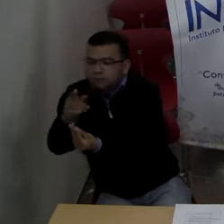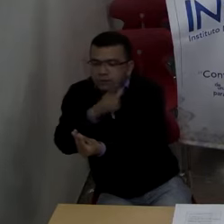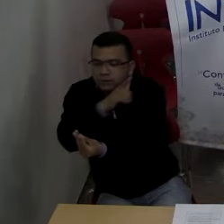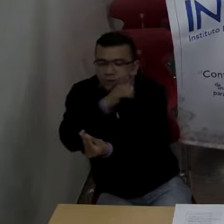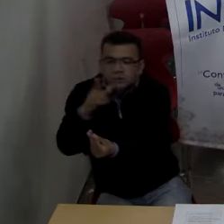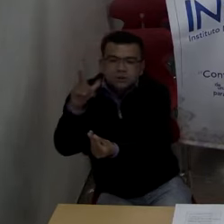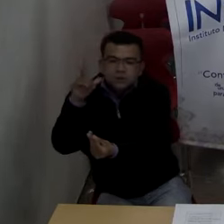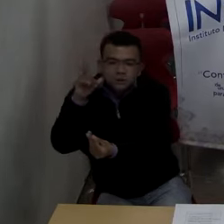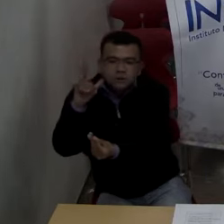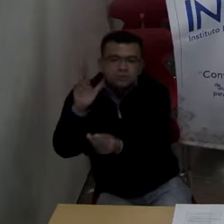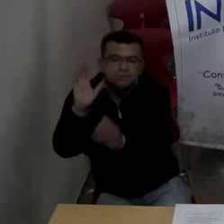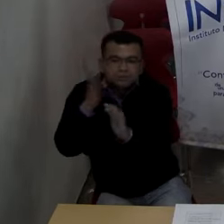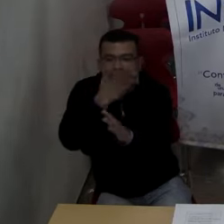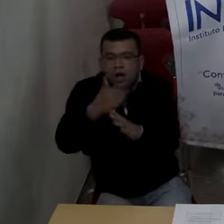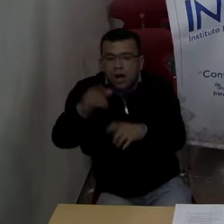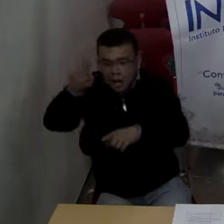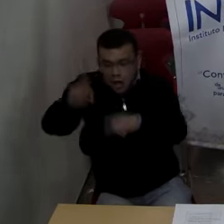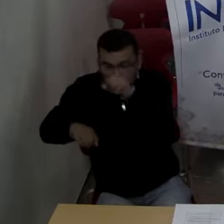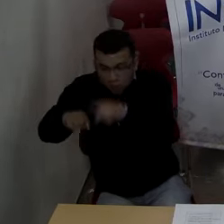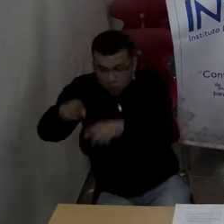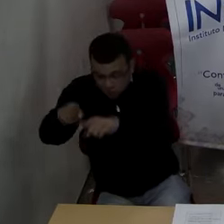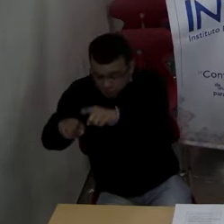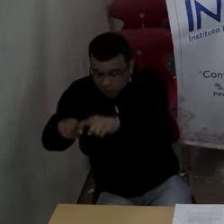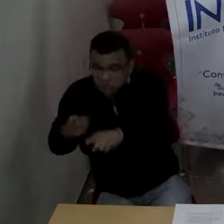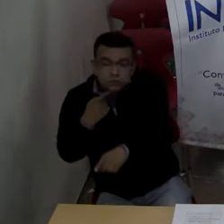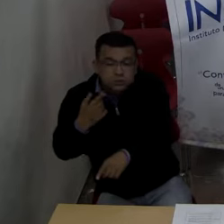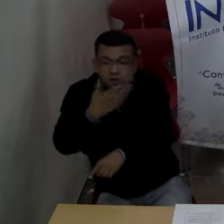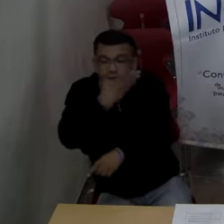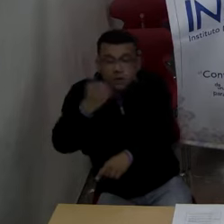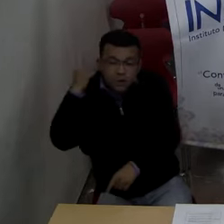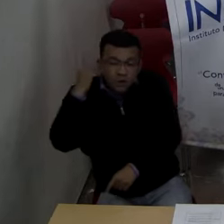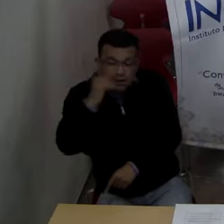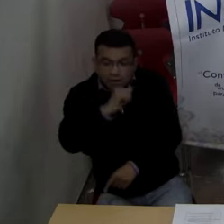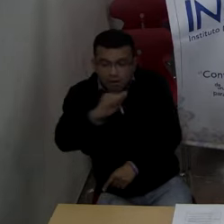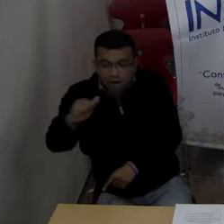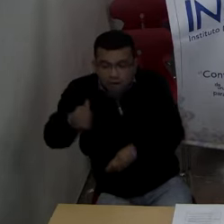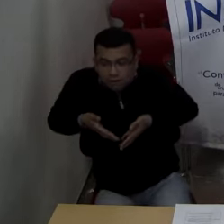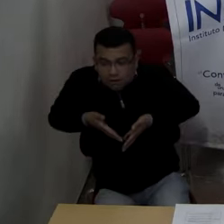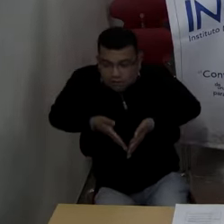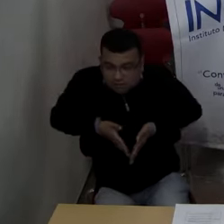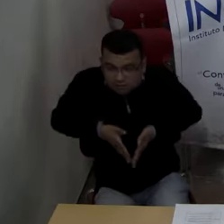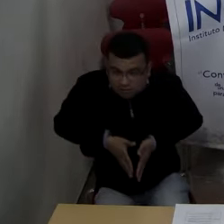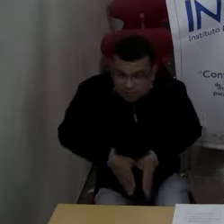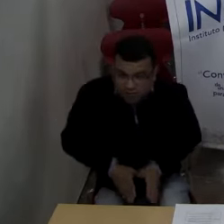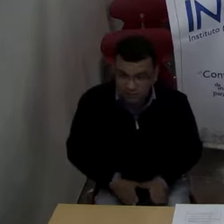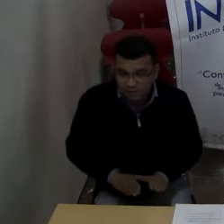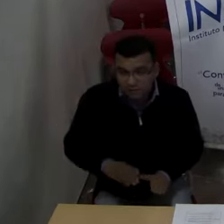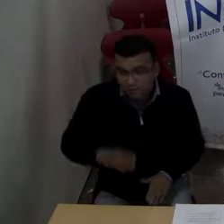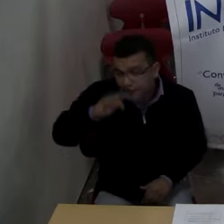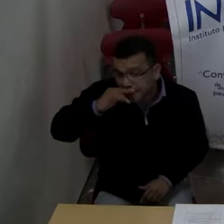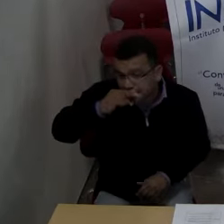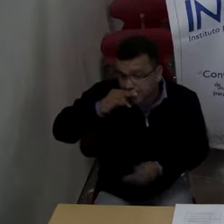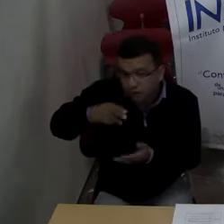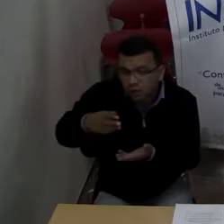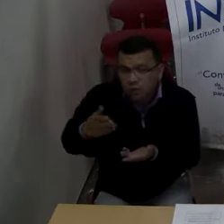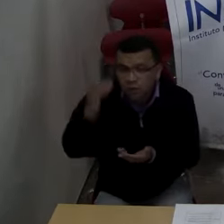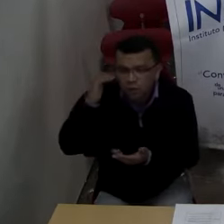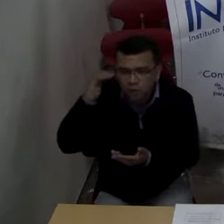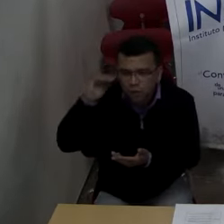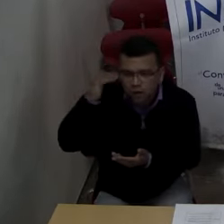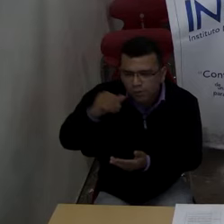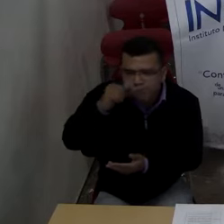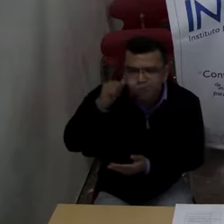en cuclillas. Entonces allí hay que cuidar la seguridad porque el bebé puede